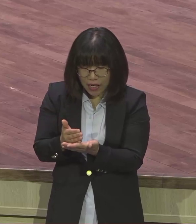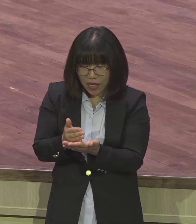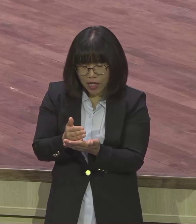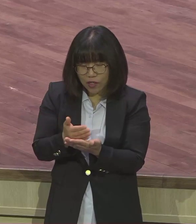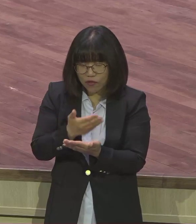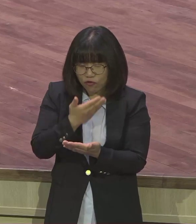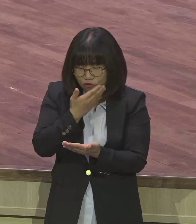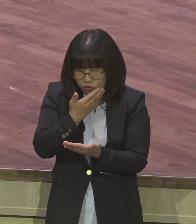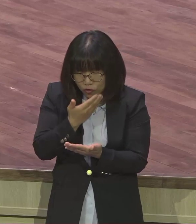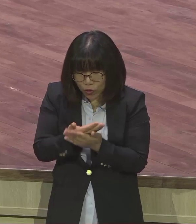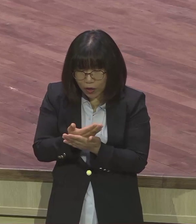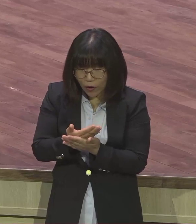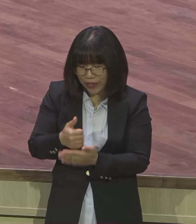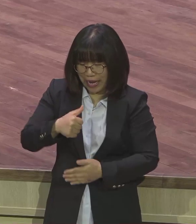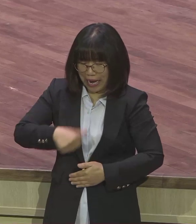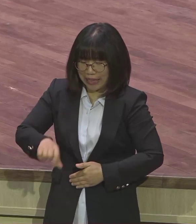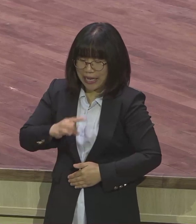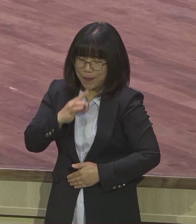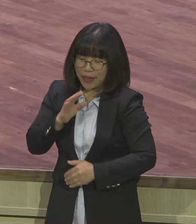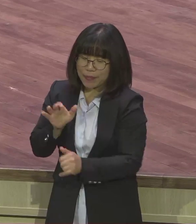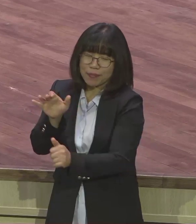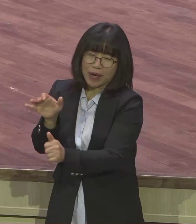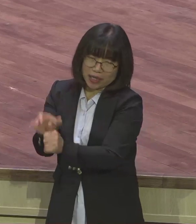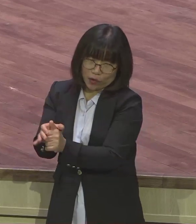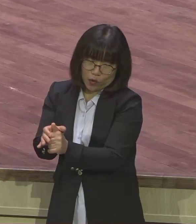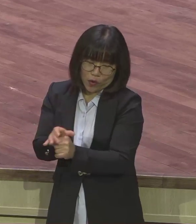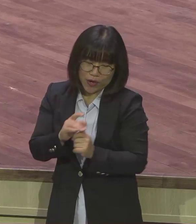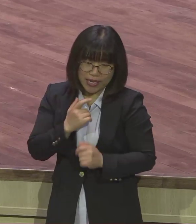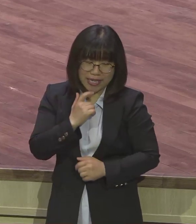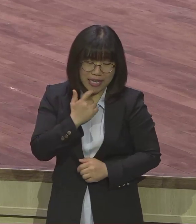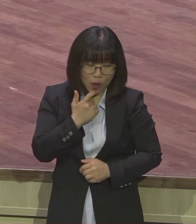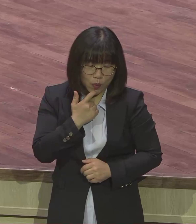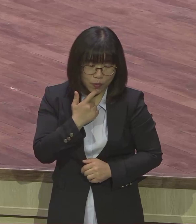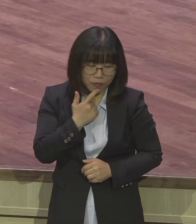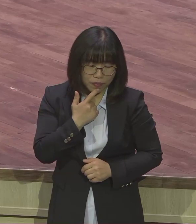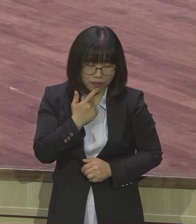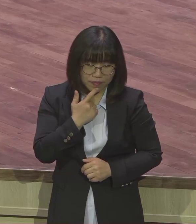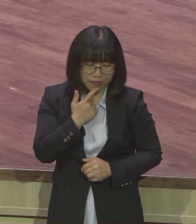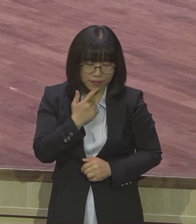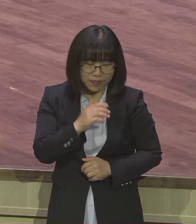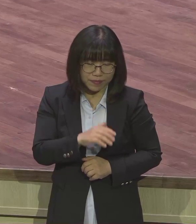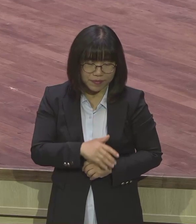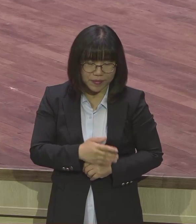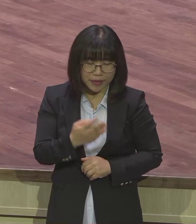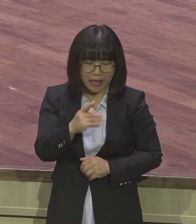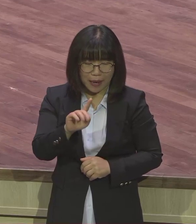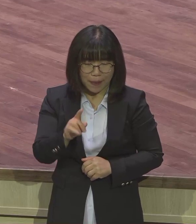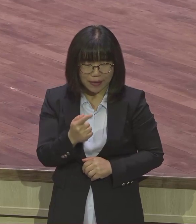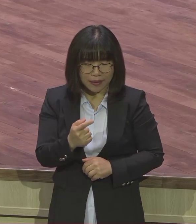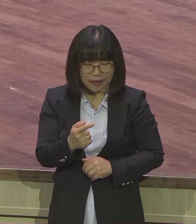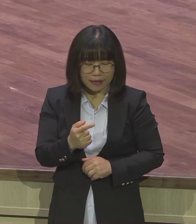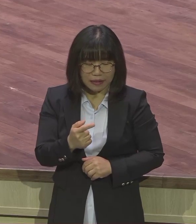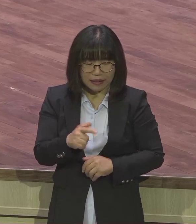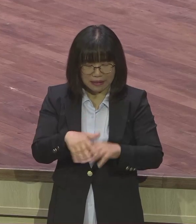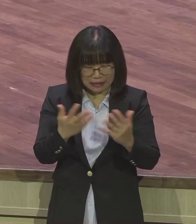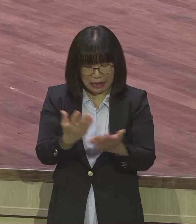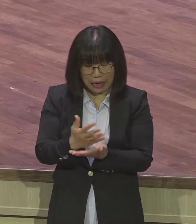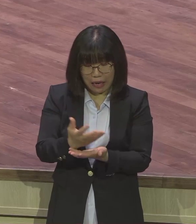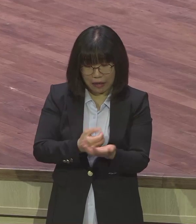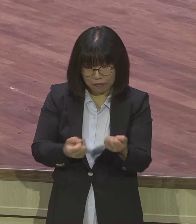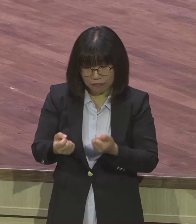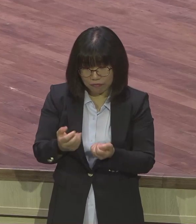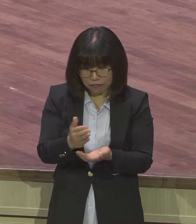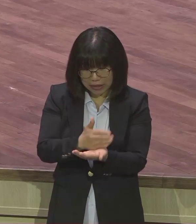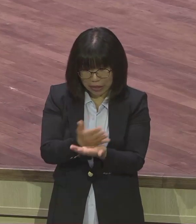손에 맡기고 자기와 야곱의 사이를 살 길에 뜨게 하였고 야곱은 라반의 남은 양떼를 치니라.